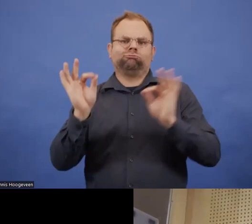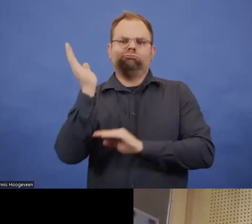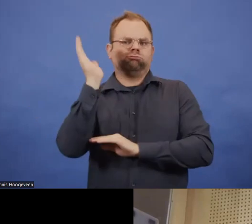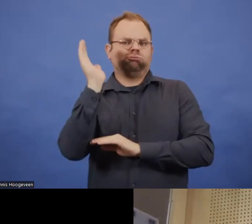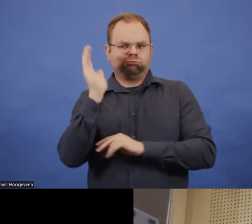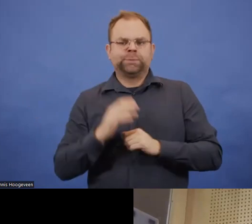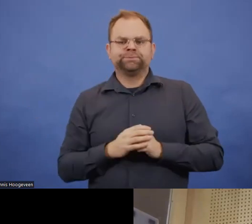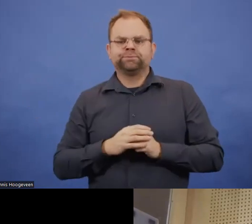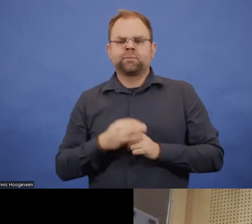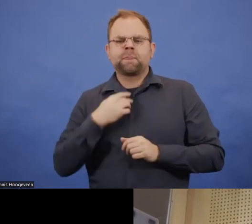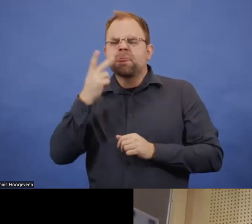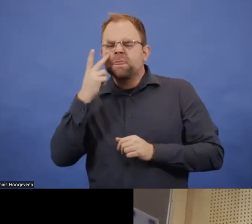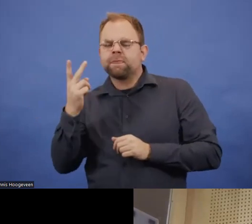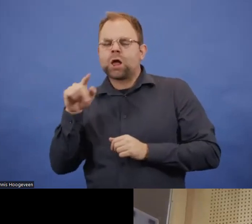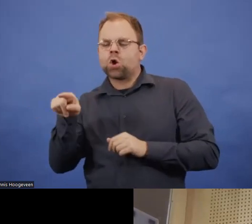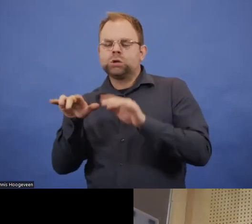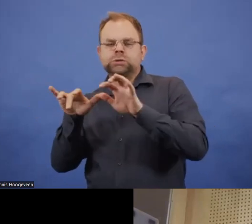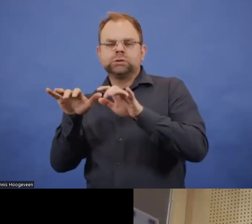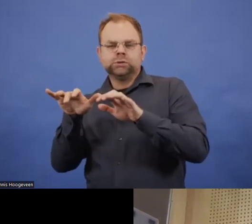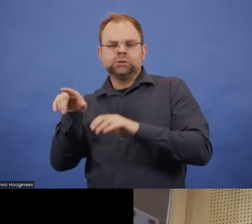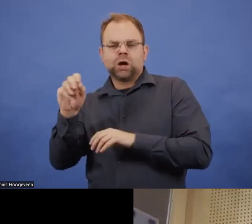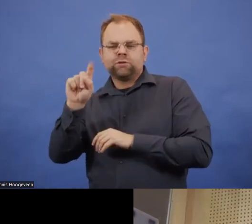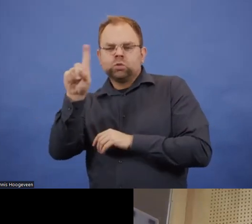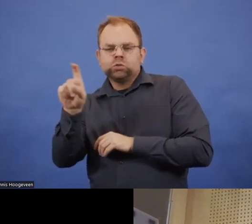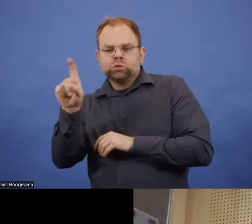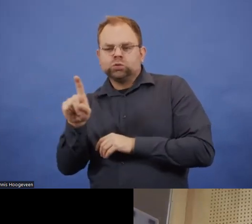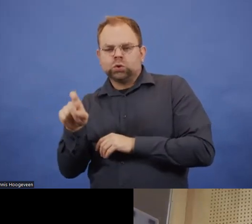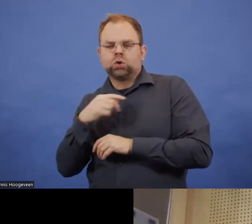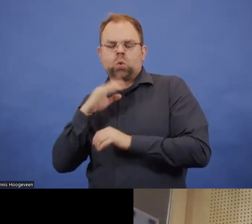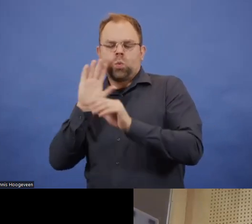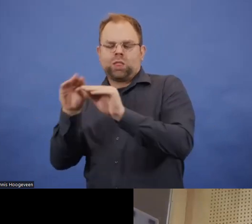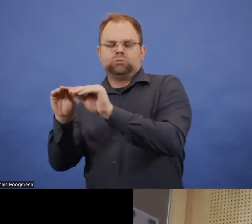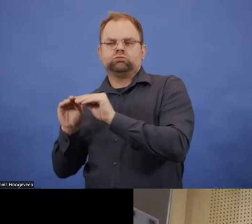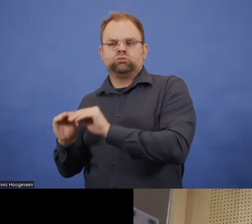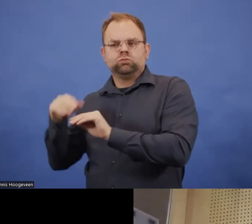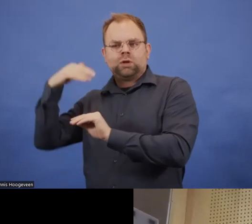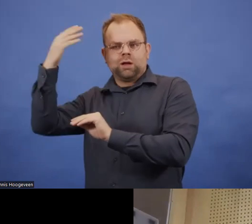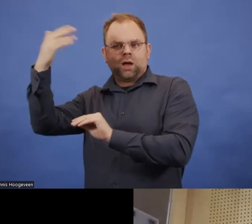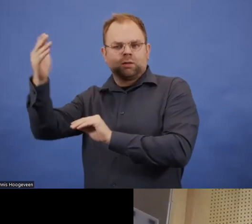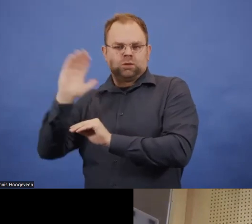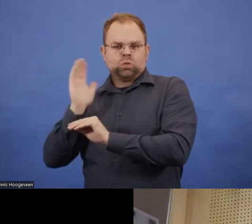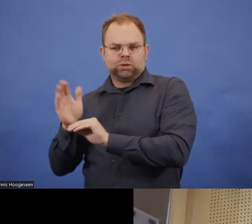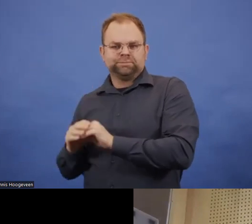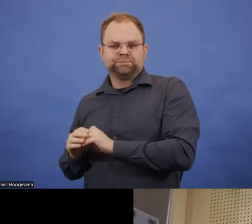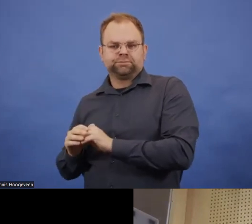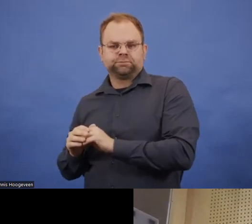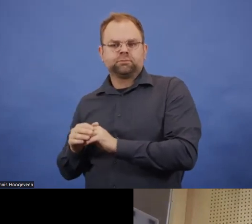en bandeja de chat que vamos a leer después. Algunos elementos han sido